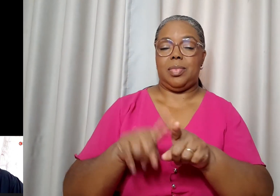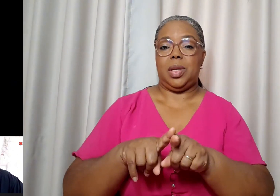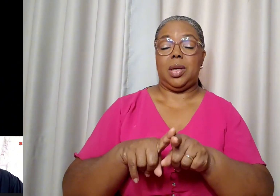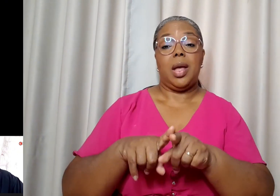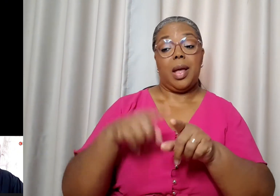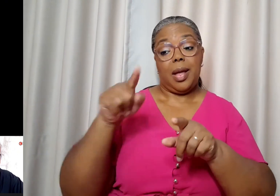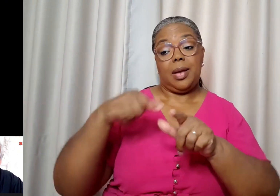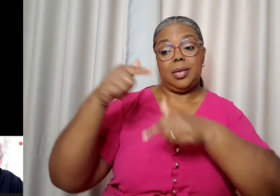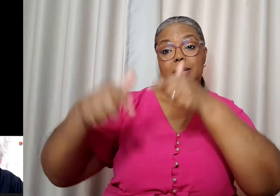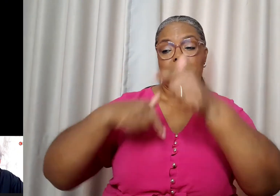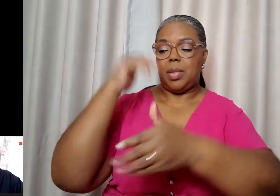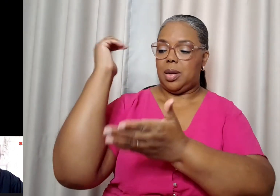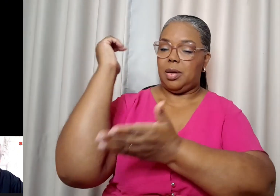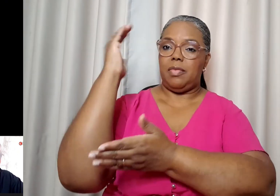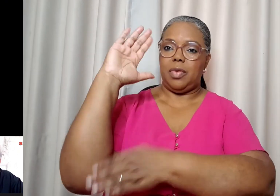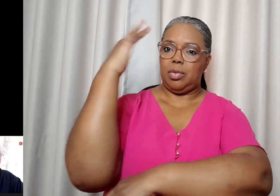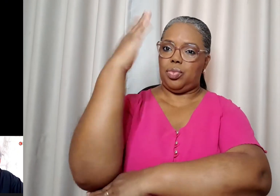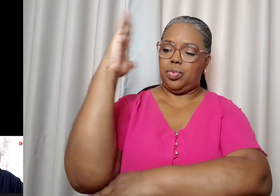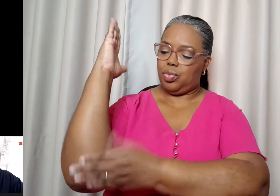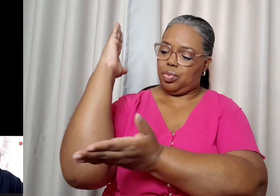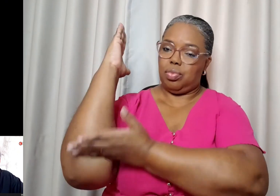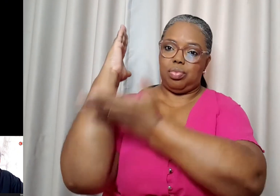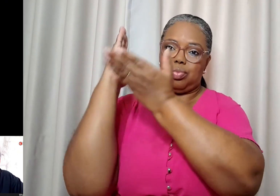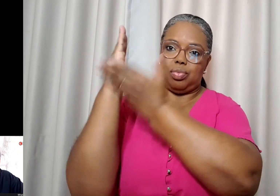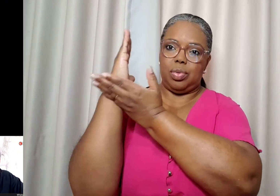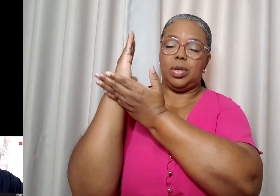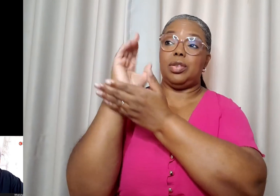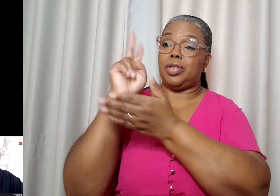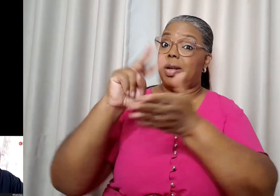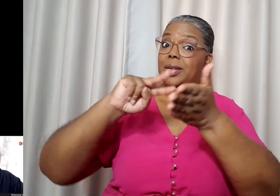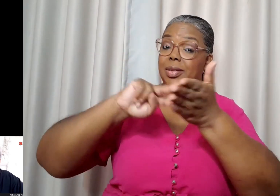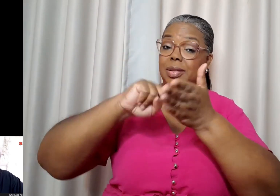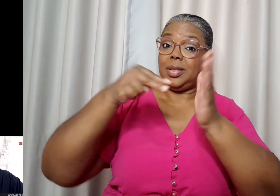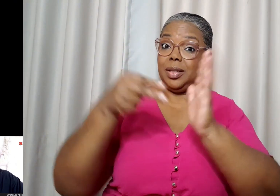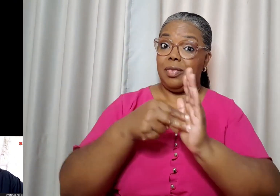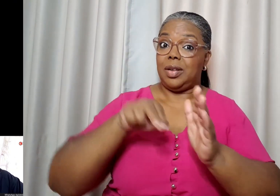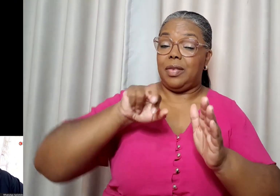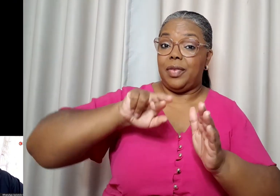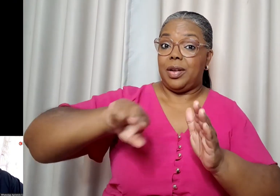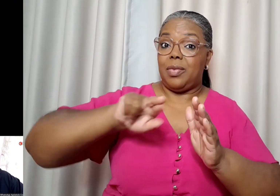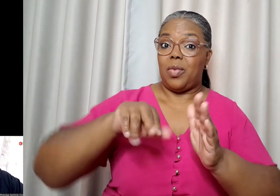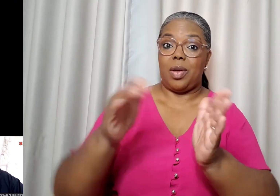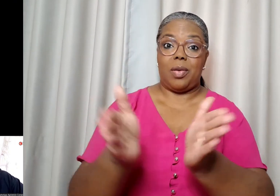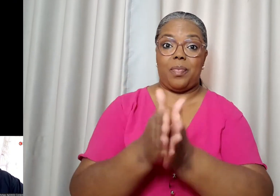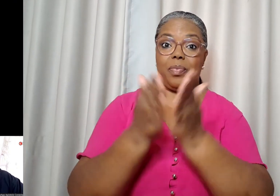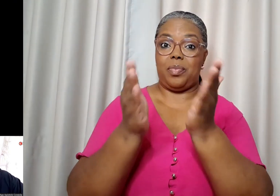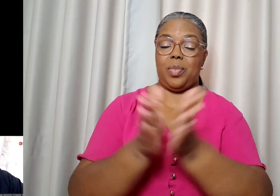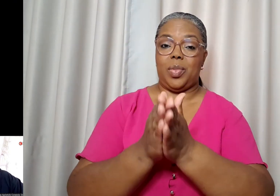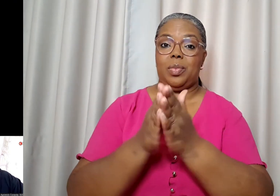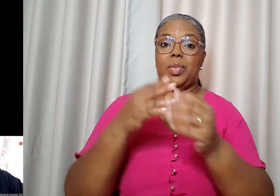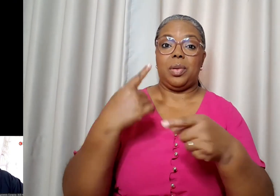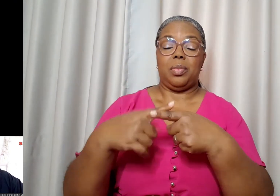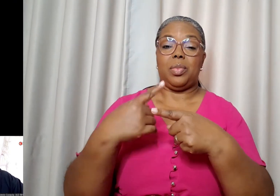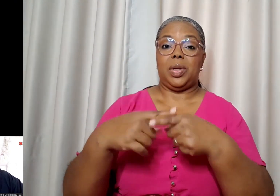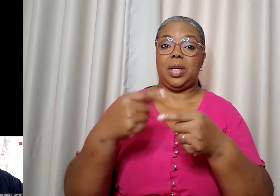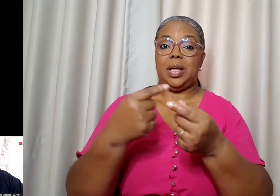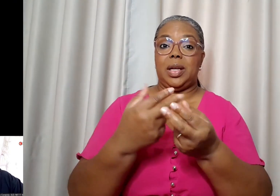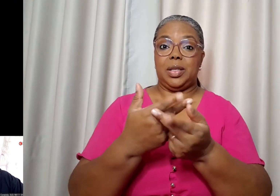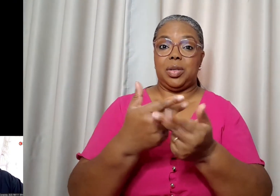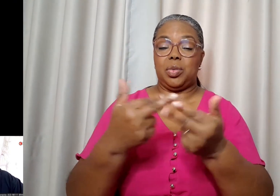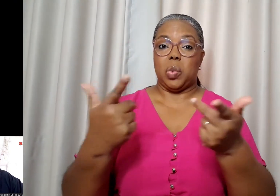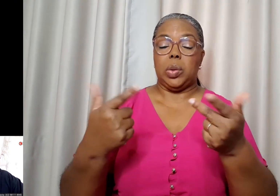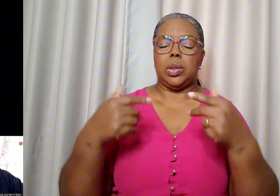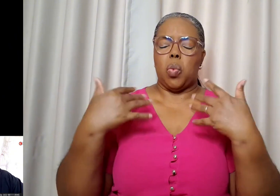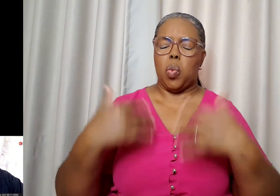já significava que ele não era pobre, porque uma das coisas mais caras que existia